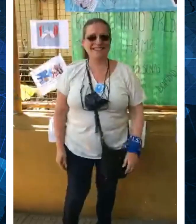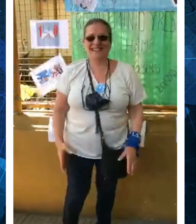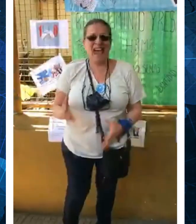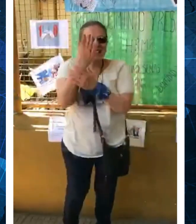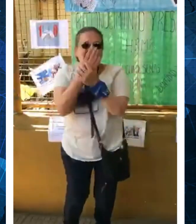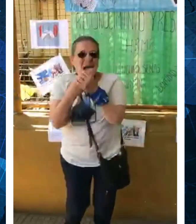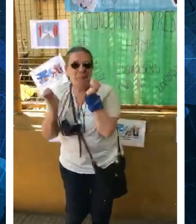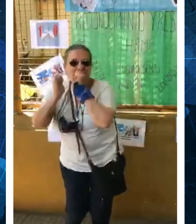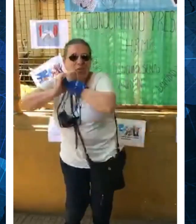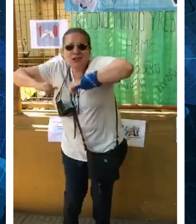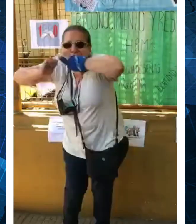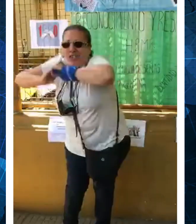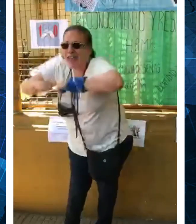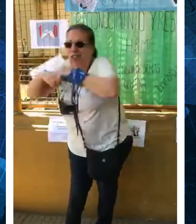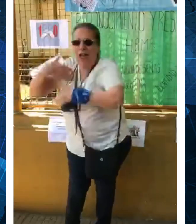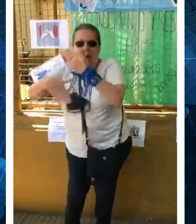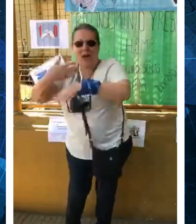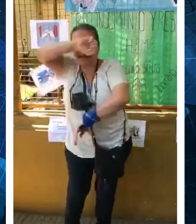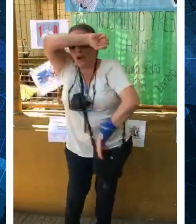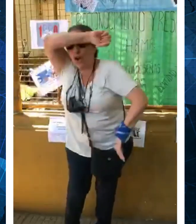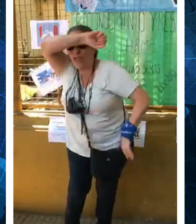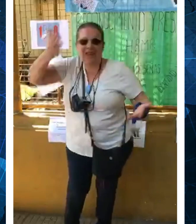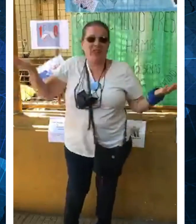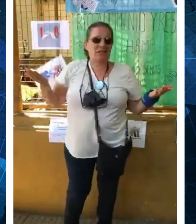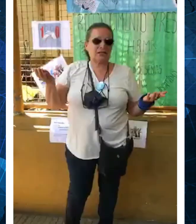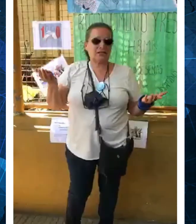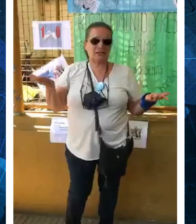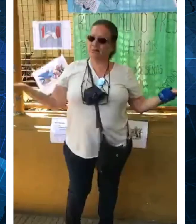hospital no está el día de hoy, pero es